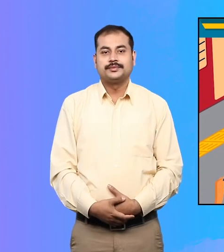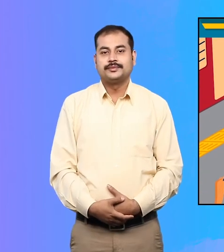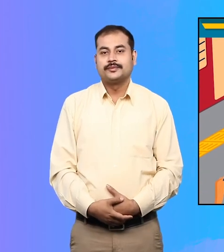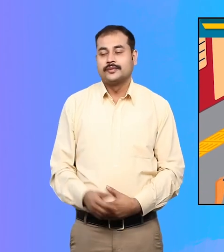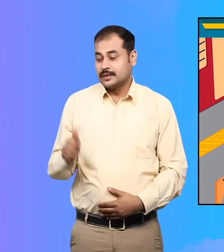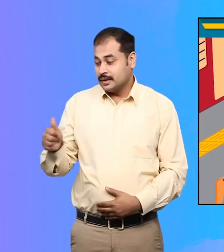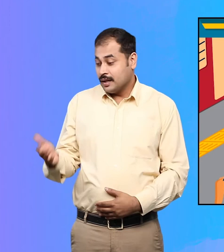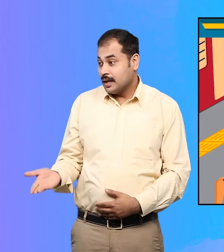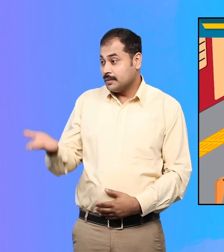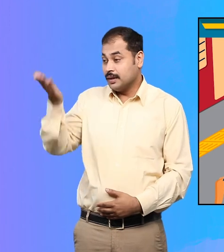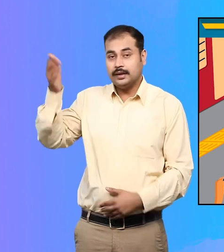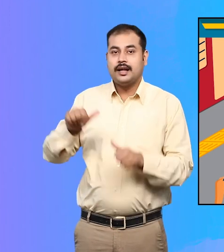की सुरम्य लिस्ट